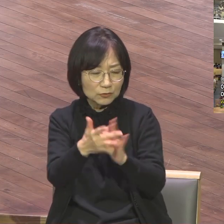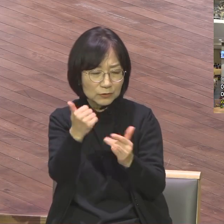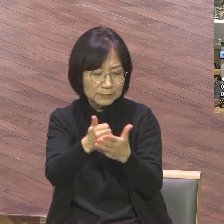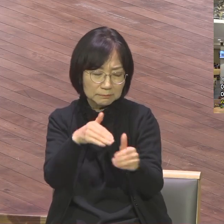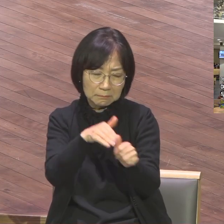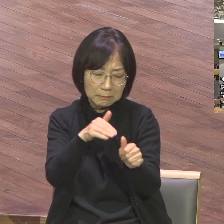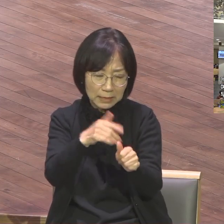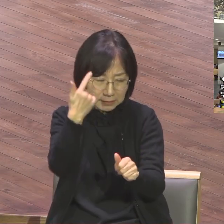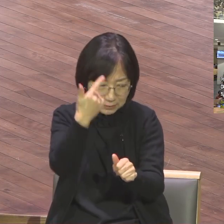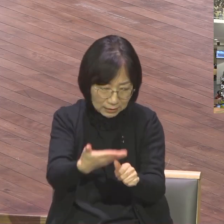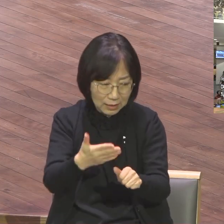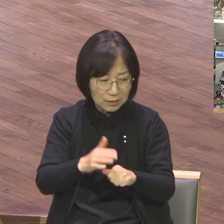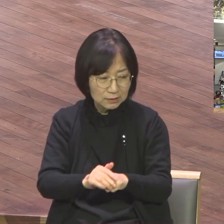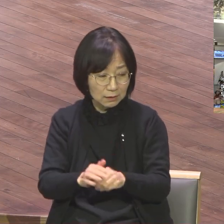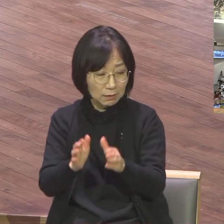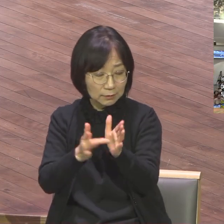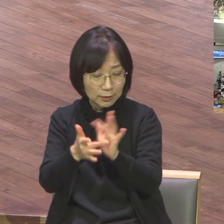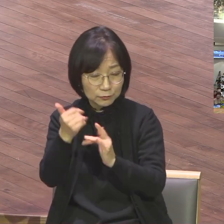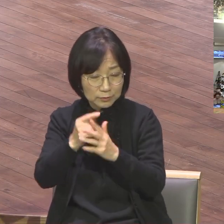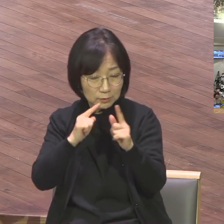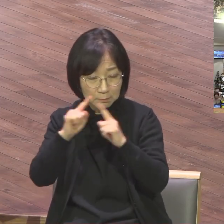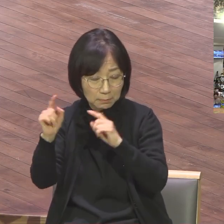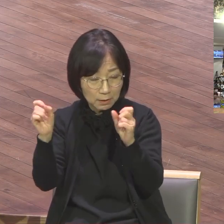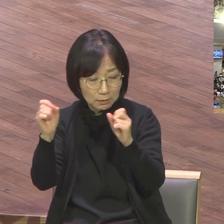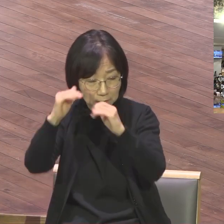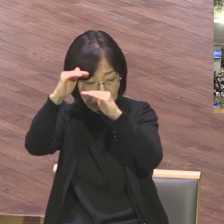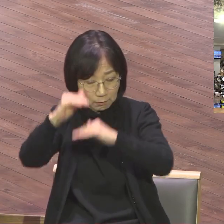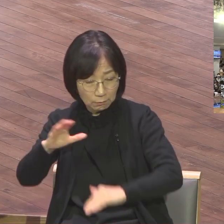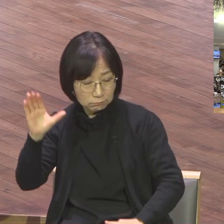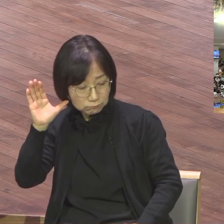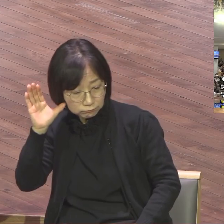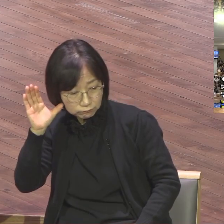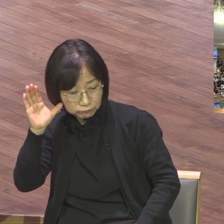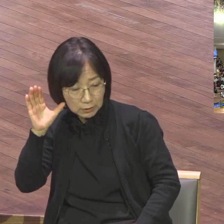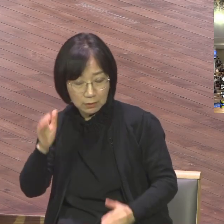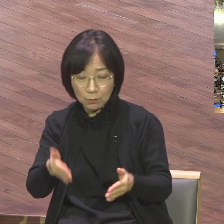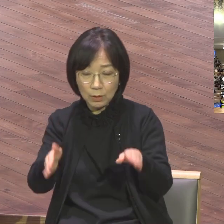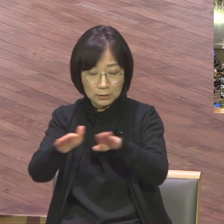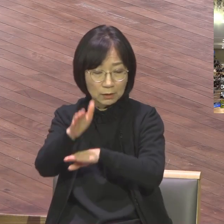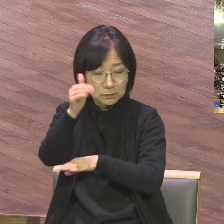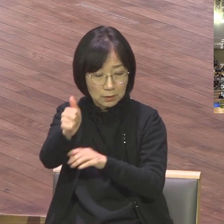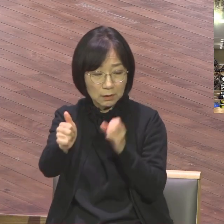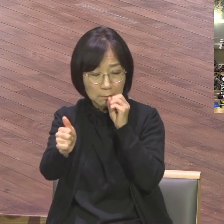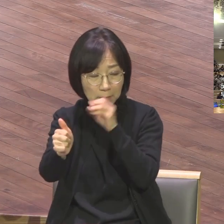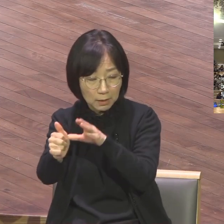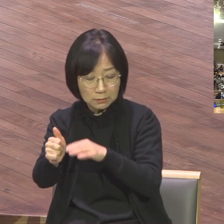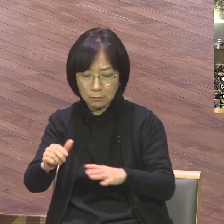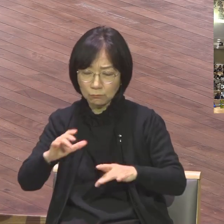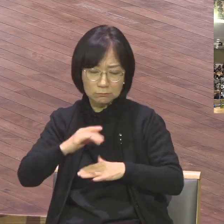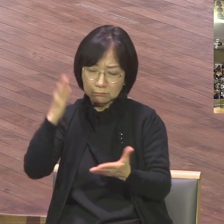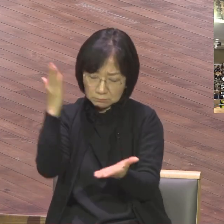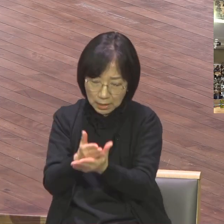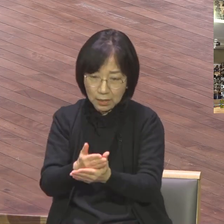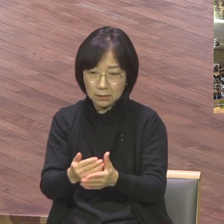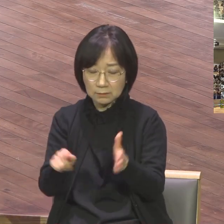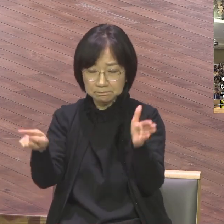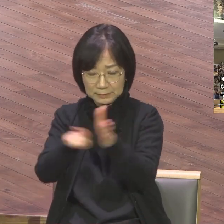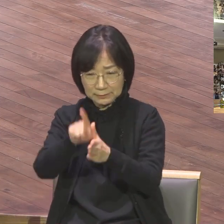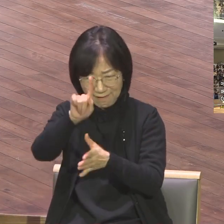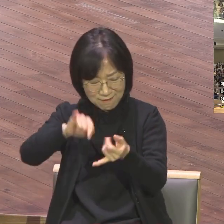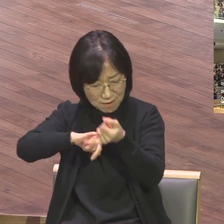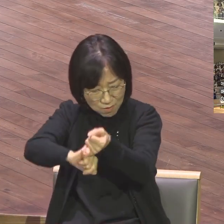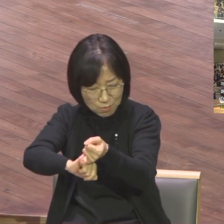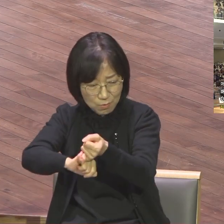더 괴롭게 하나이까? 예수께서 그 하는 말을 곁에서 들으시고 회당장에게 이르시되 두려워하지 말고 믿기만